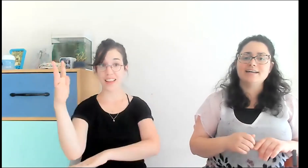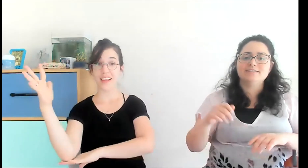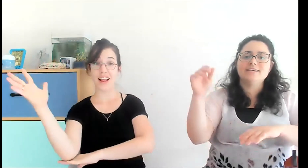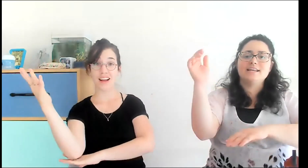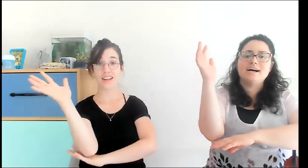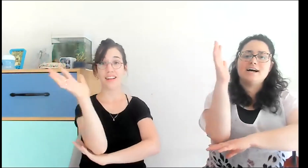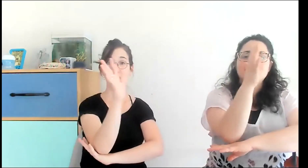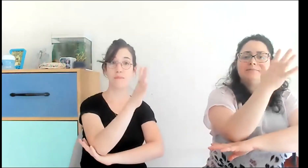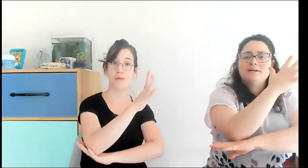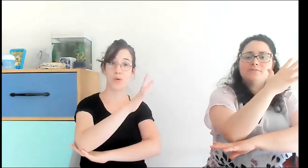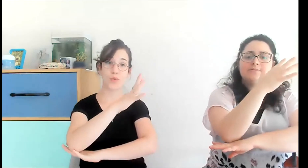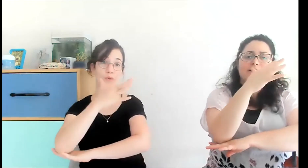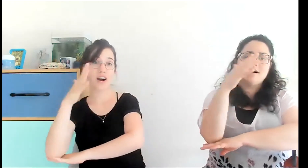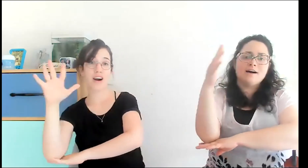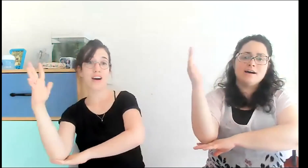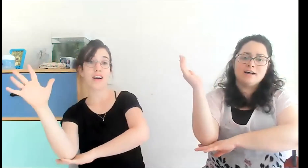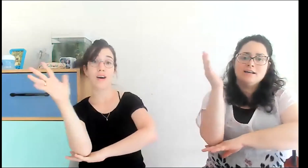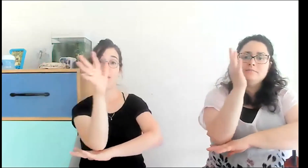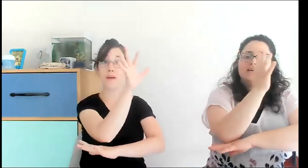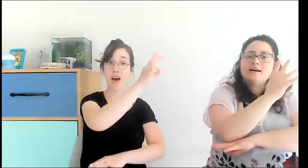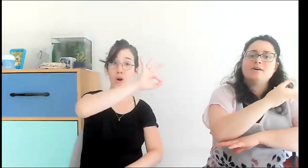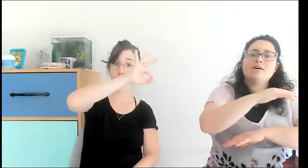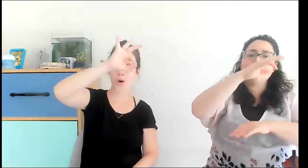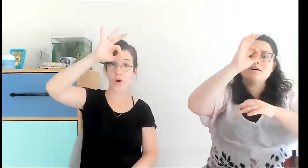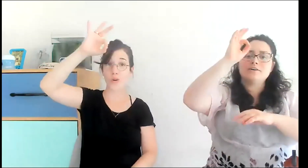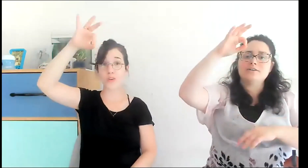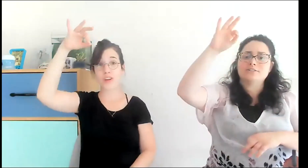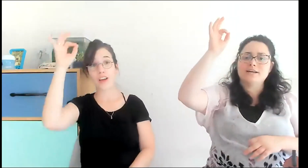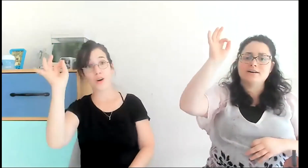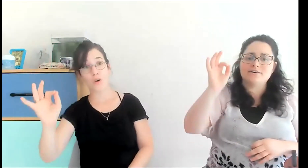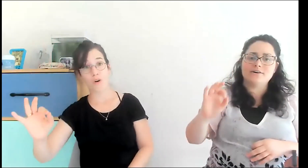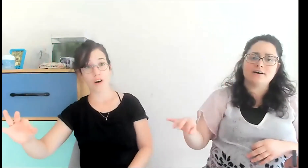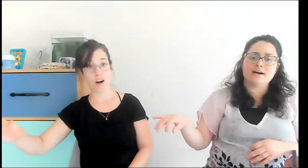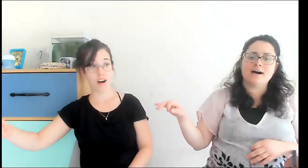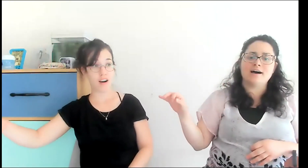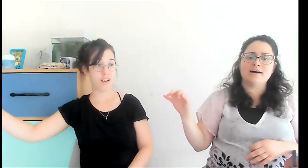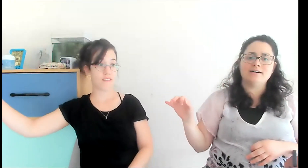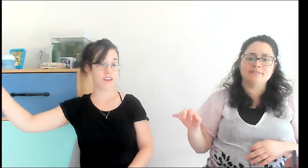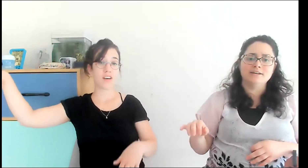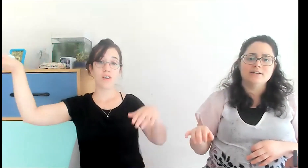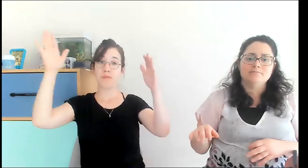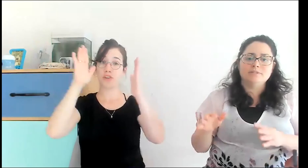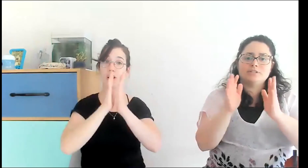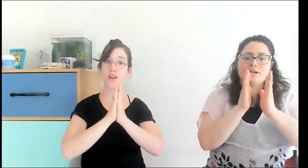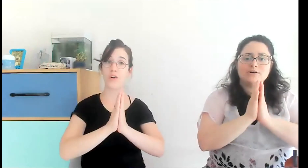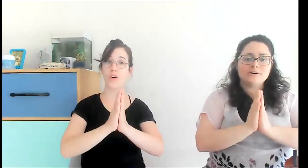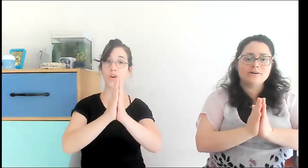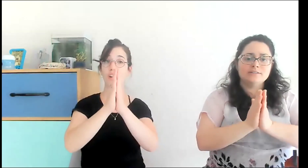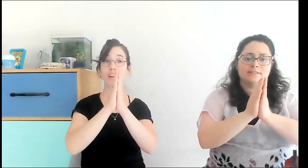מרשרש אילן ברוח, מרחוק נושר כוכב, נשאלות